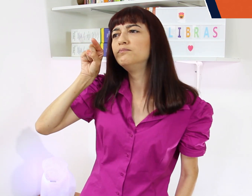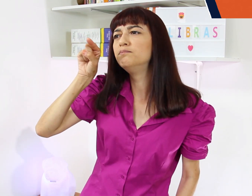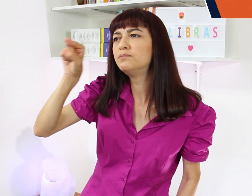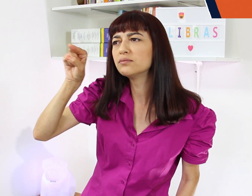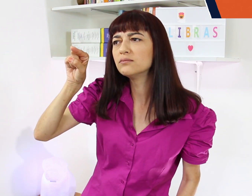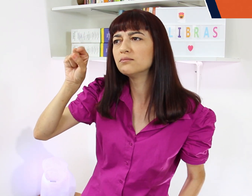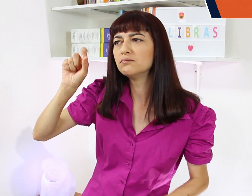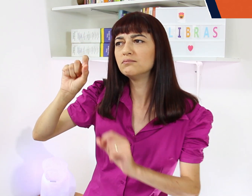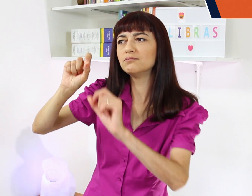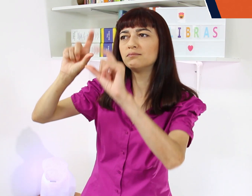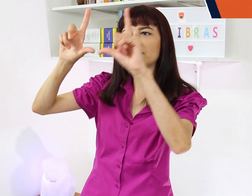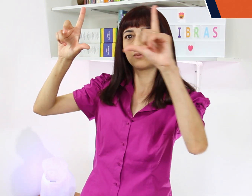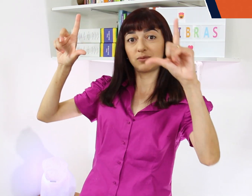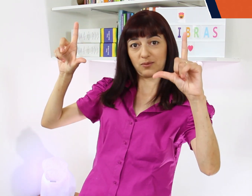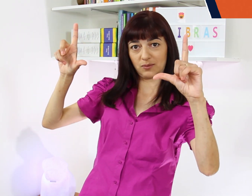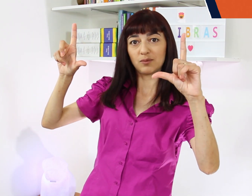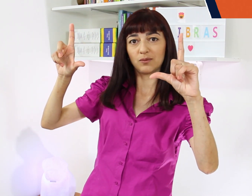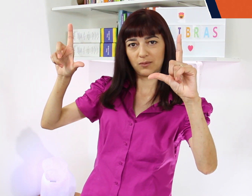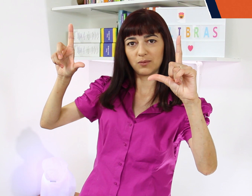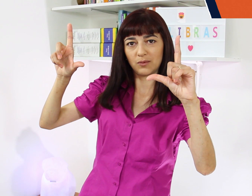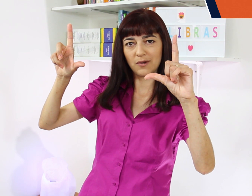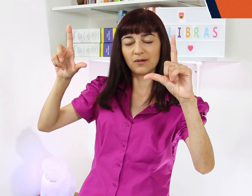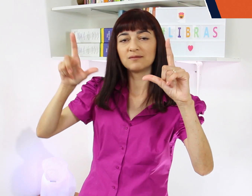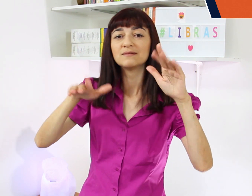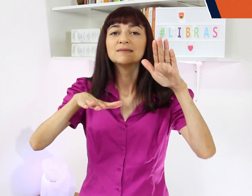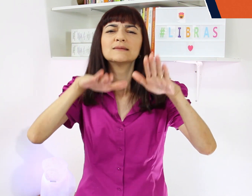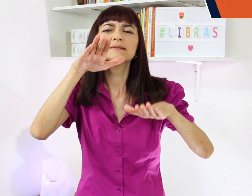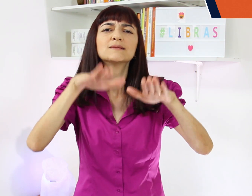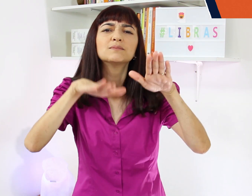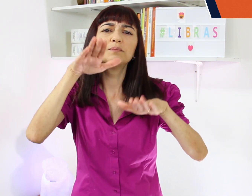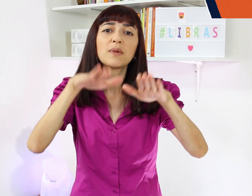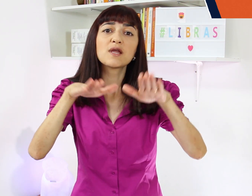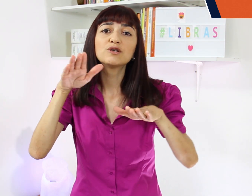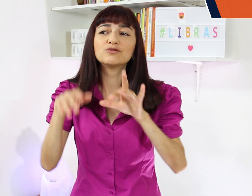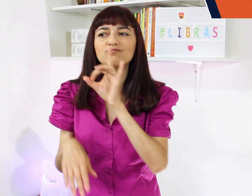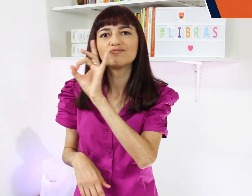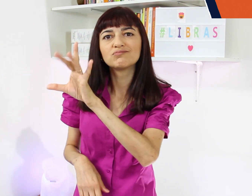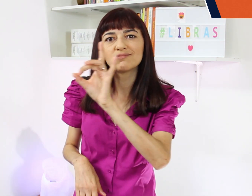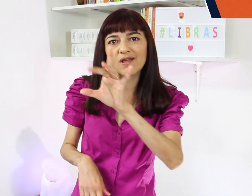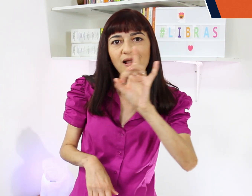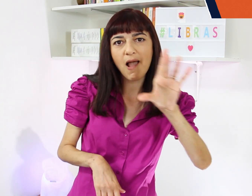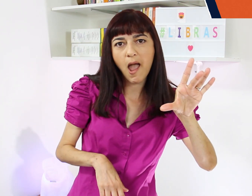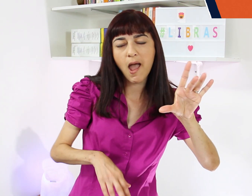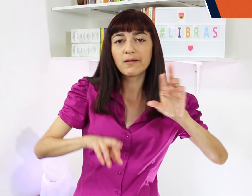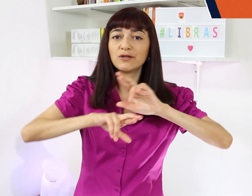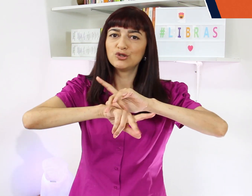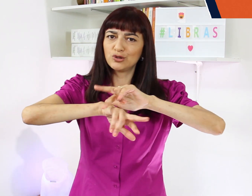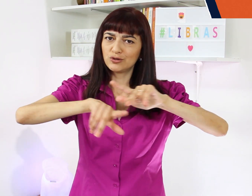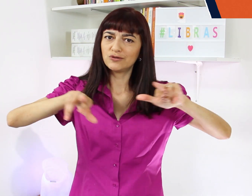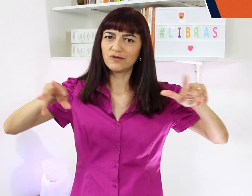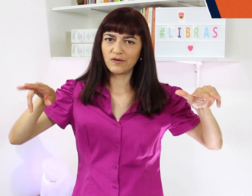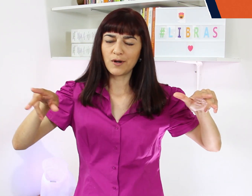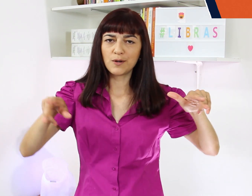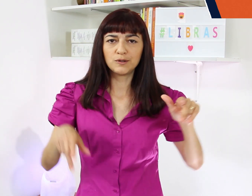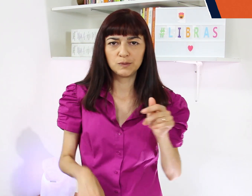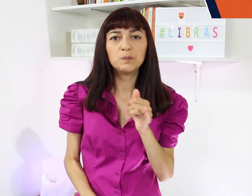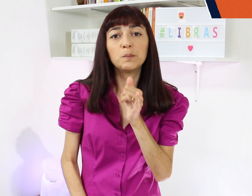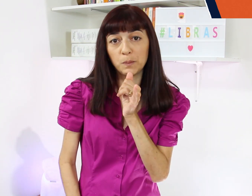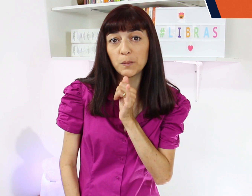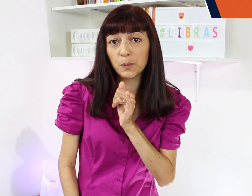liga diretamente na TV? Então vai variar também de acordo com cada tipo de televisão, cada tipo de eletrodoméstico. Esse sinal de ligar não é para tudo.